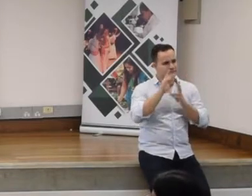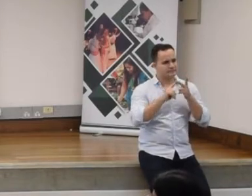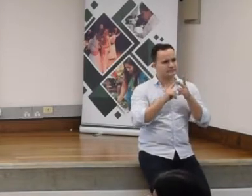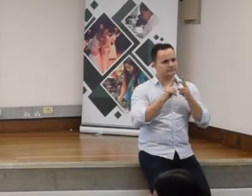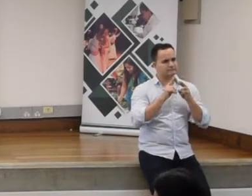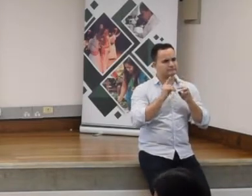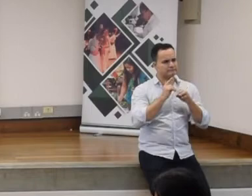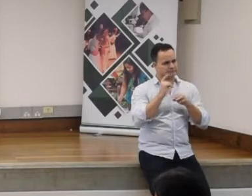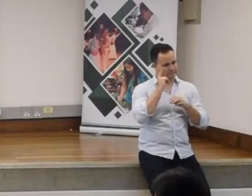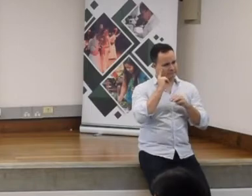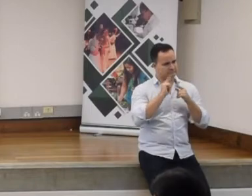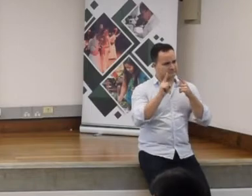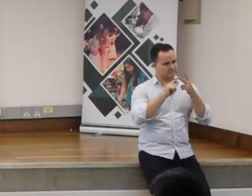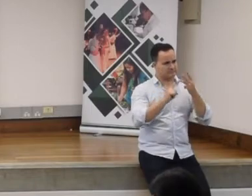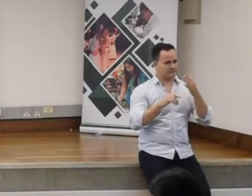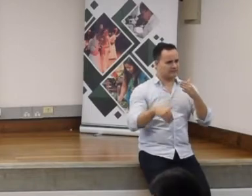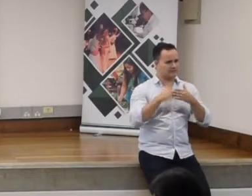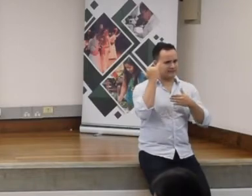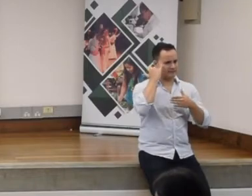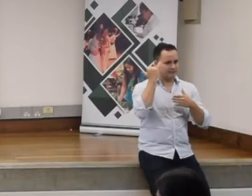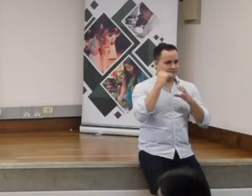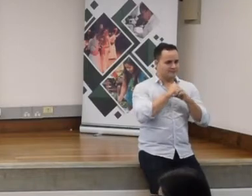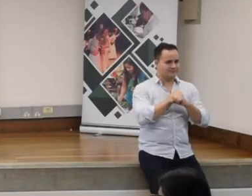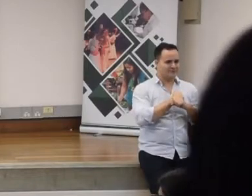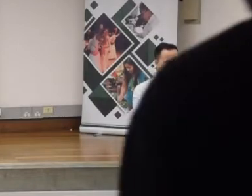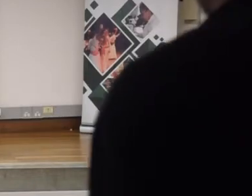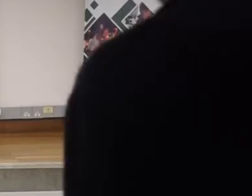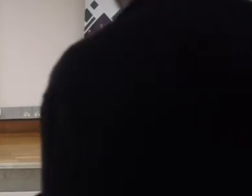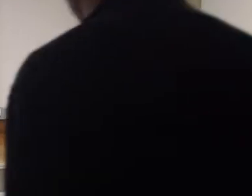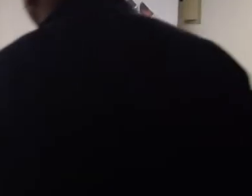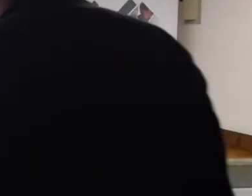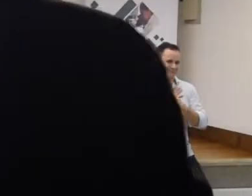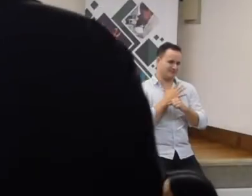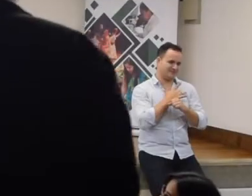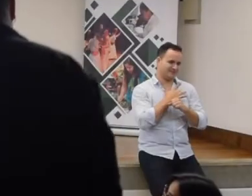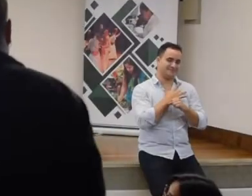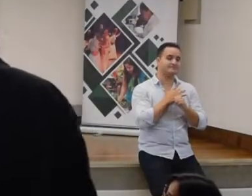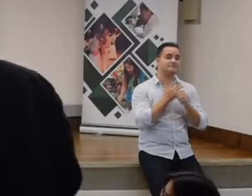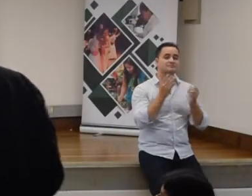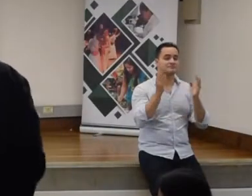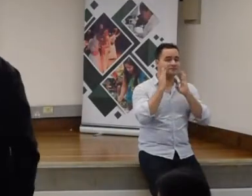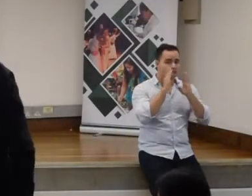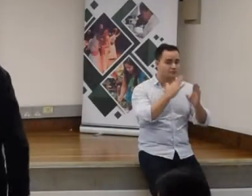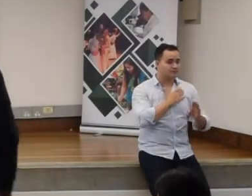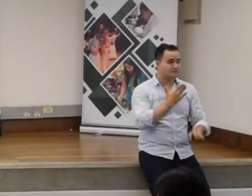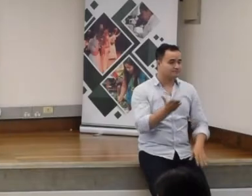en las iniciativas? Entonces, quisiera escucharlos.